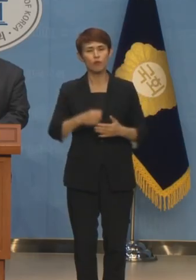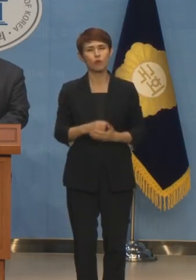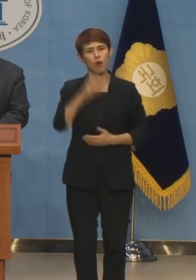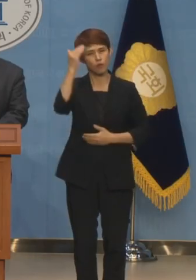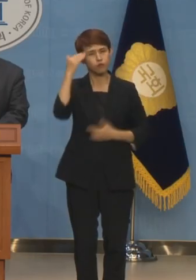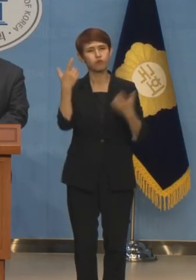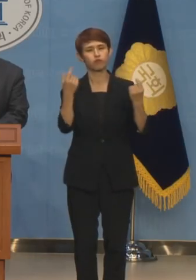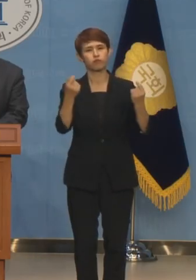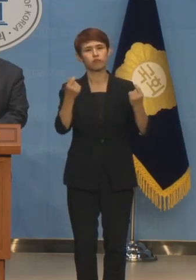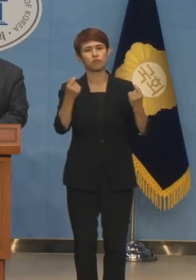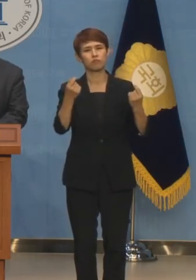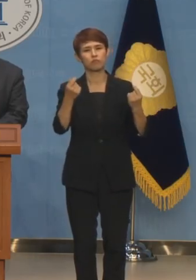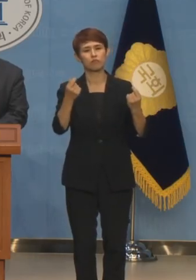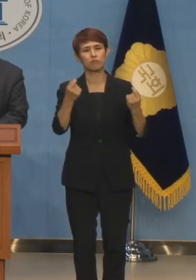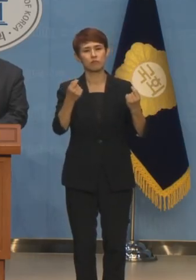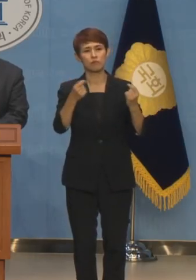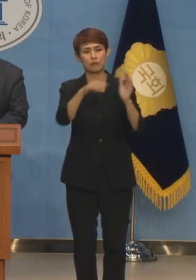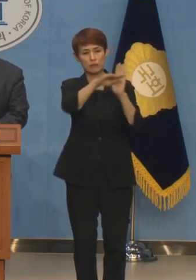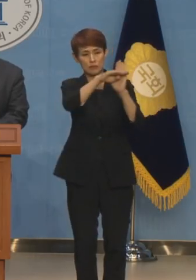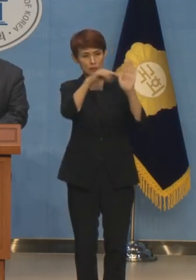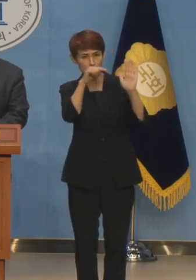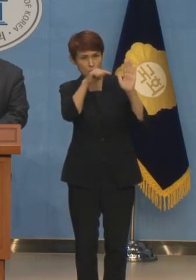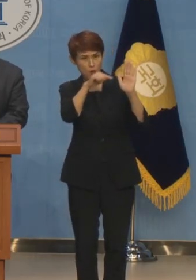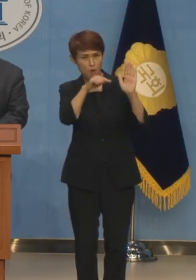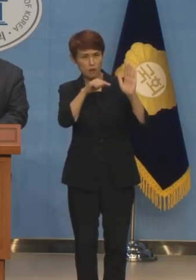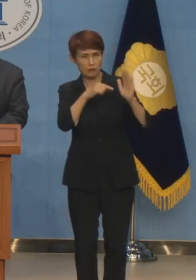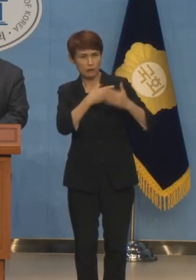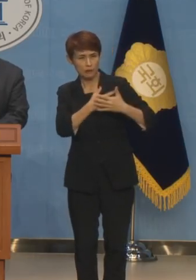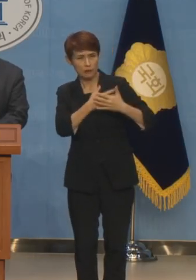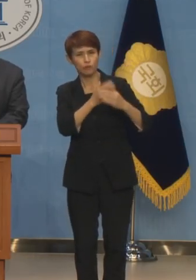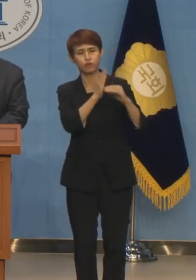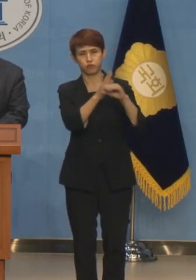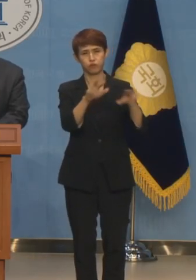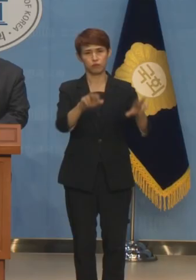정지해 휴전선 인근에서 긴장이 고조되고 있습니다.